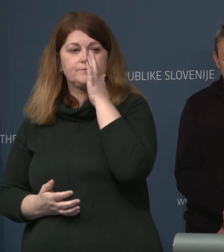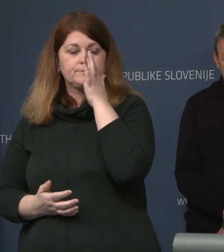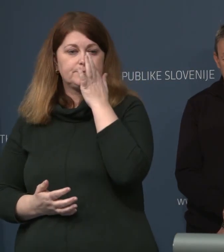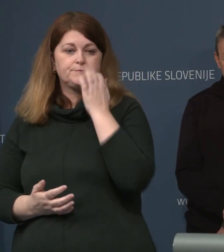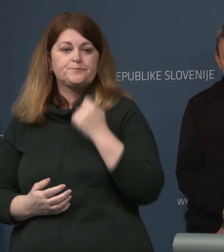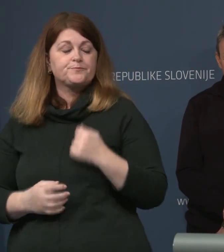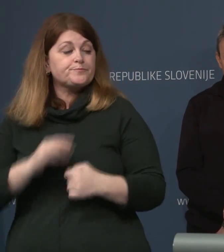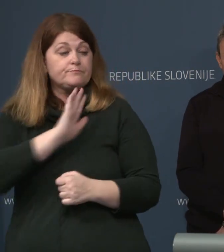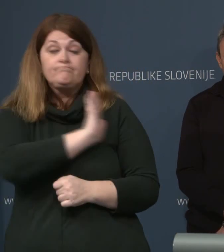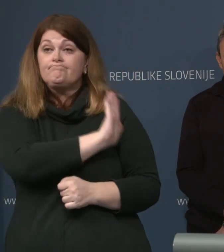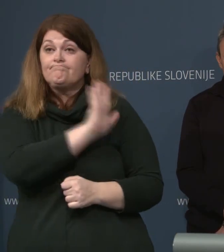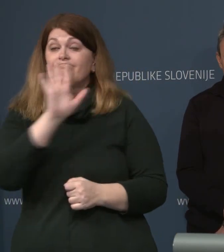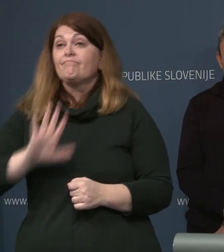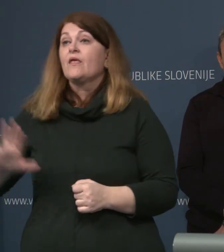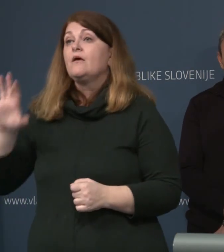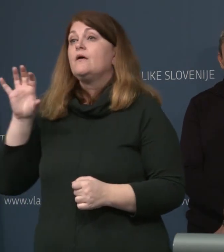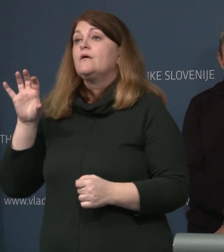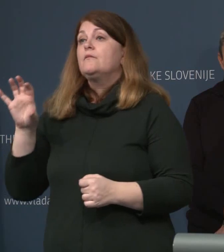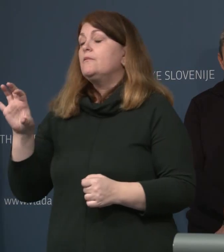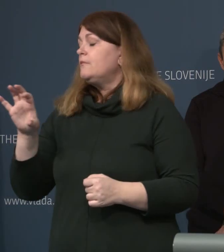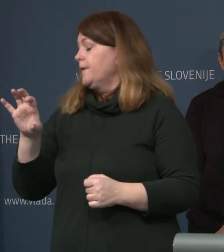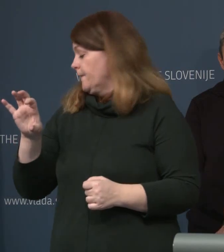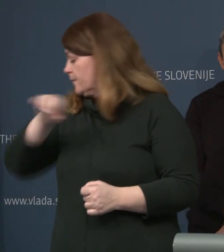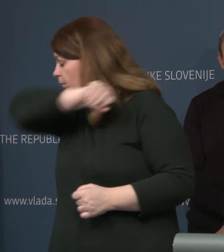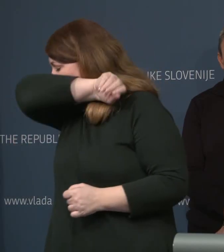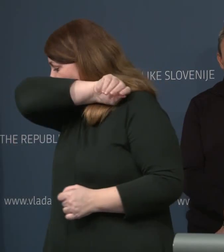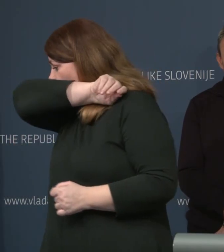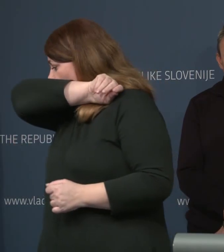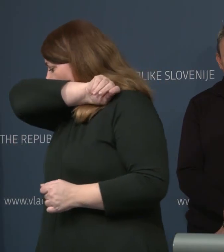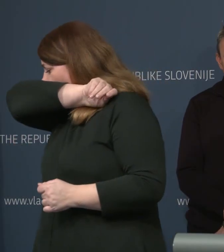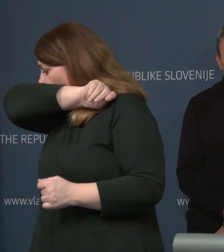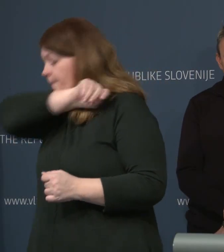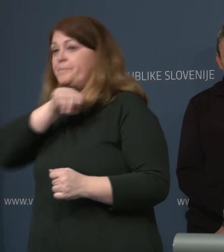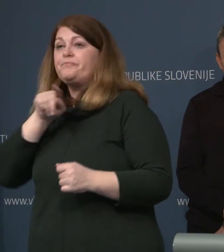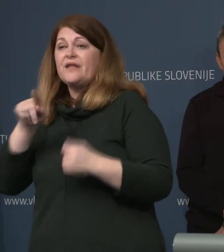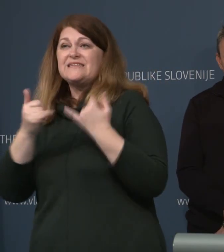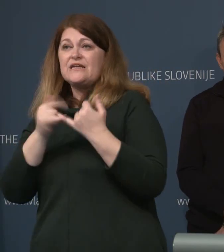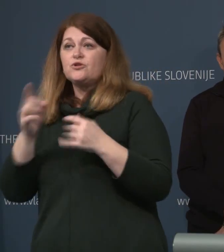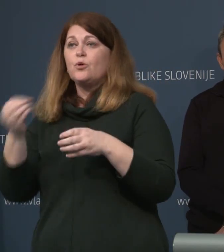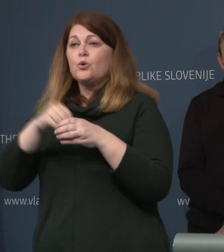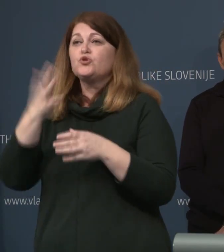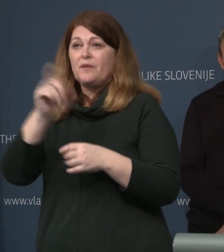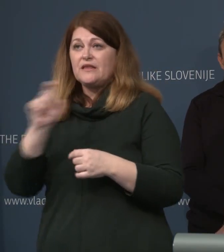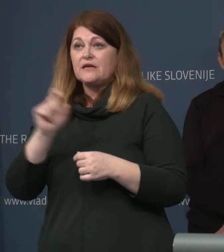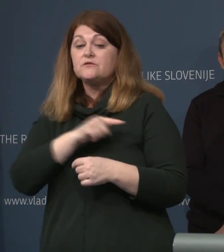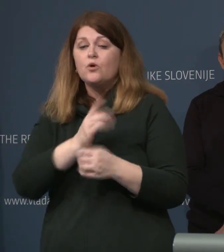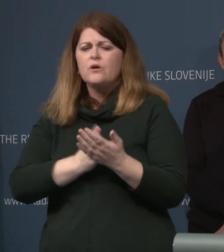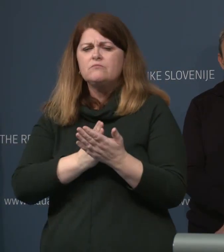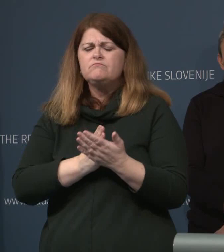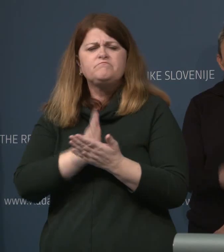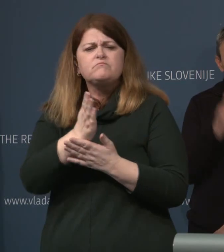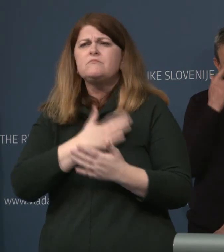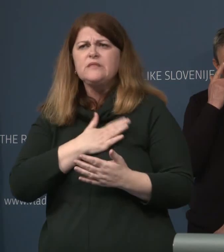Ja, z našega področja, torej ta starost do vključno petega razreda smo izhajali iz